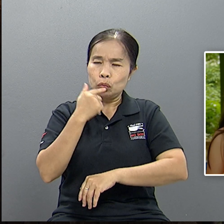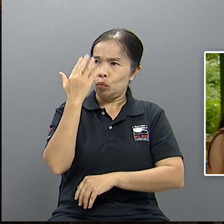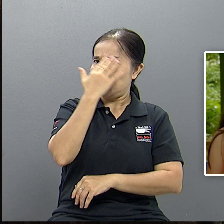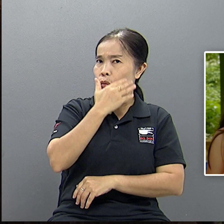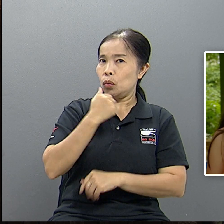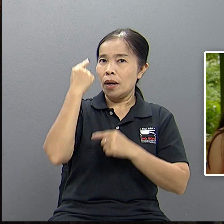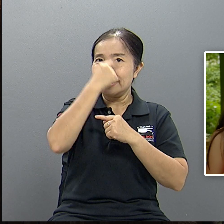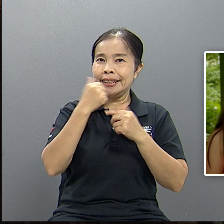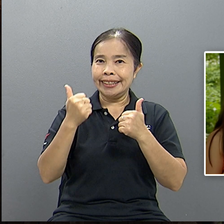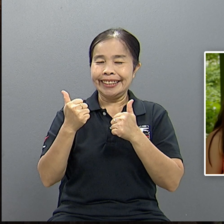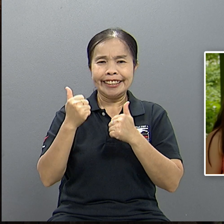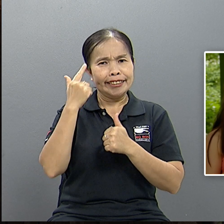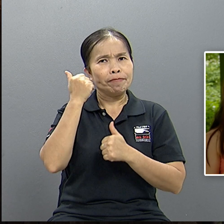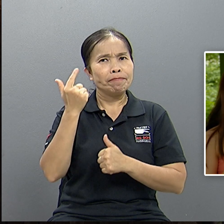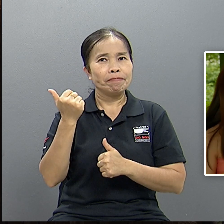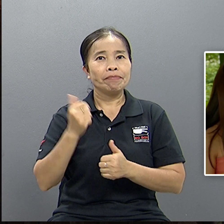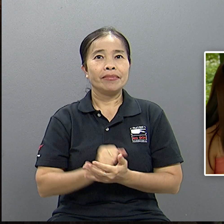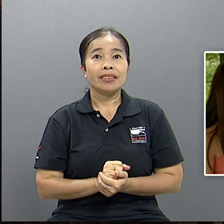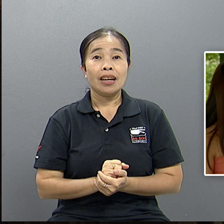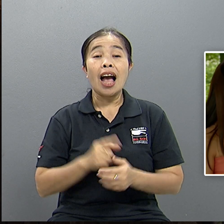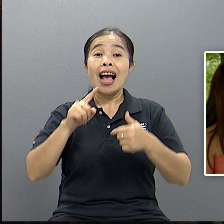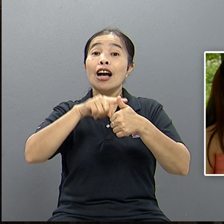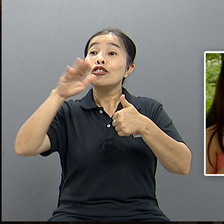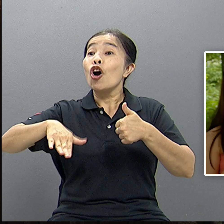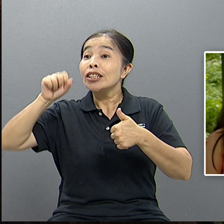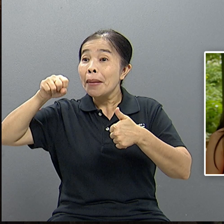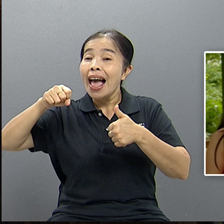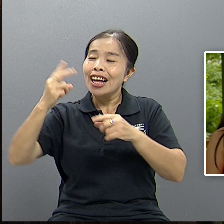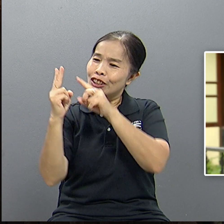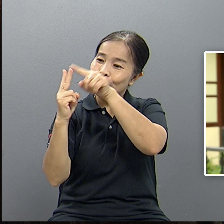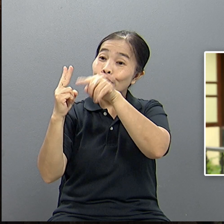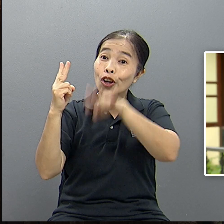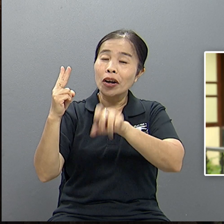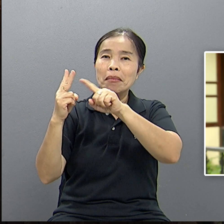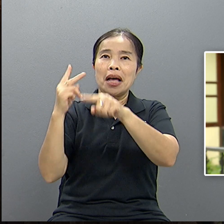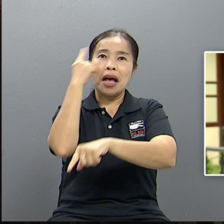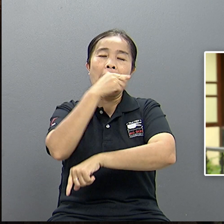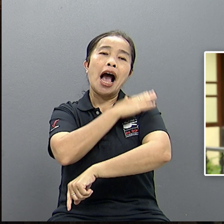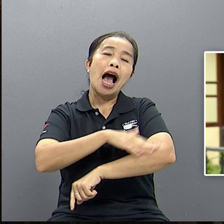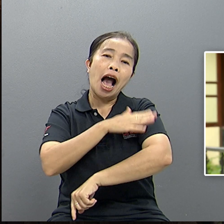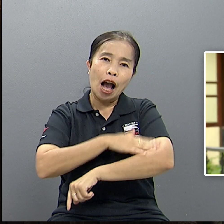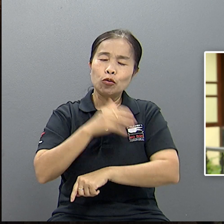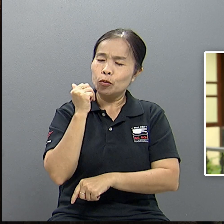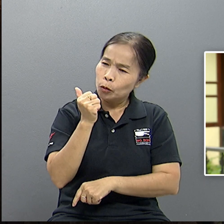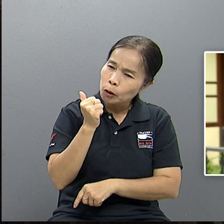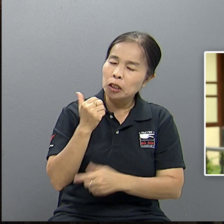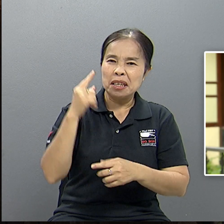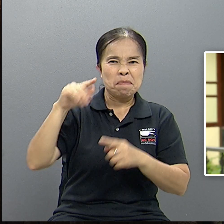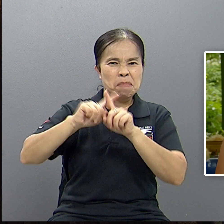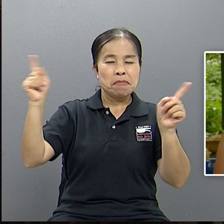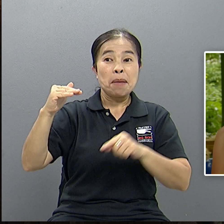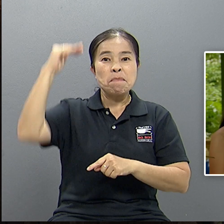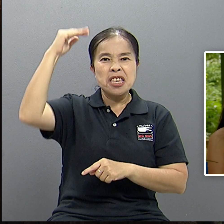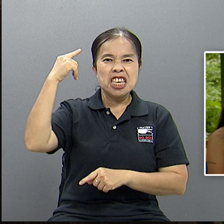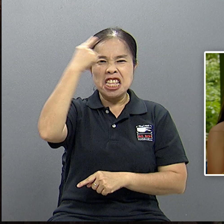าจับมารำละคร คนน้องใช่ไห ม ผิวขาวดูมีราศีไม่เหมือนคุณพี่ด